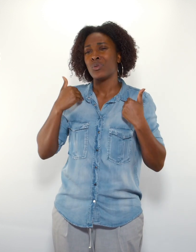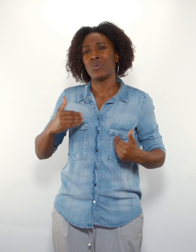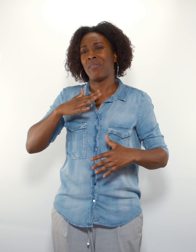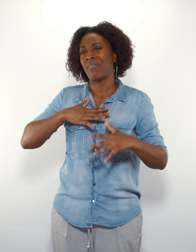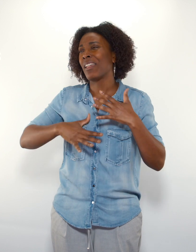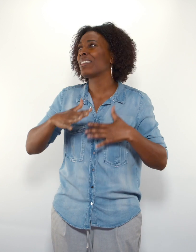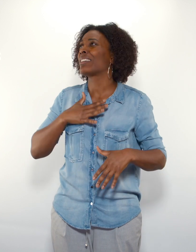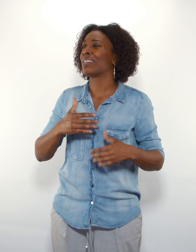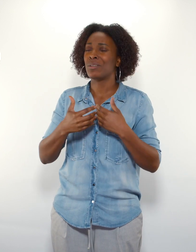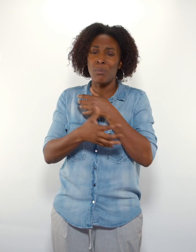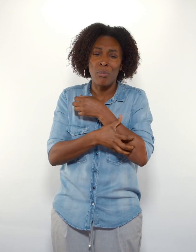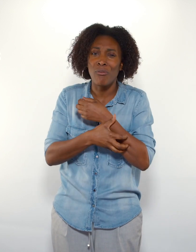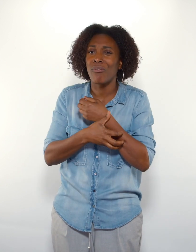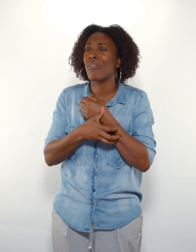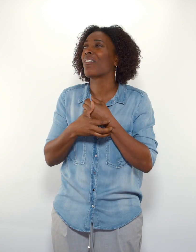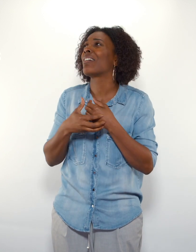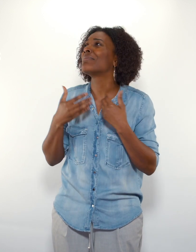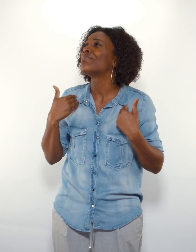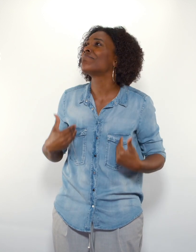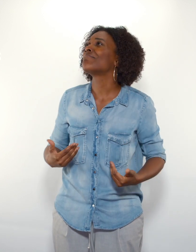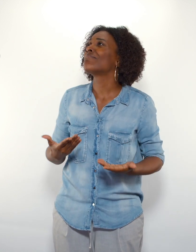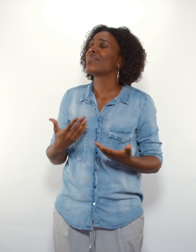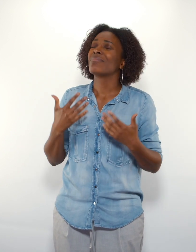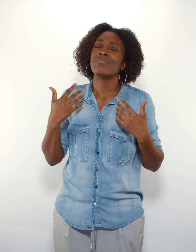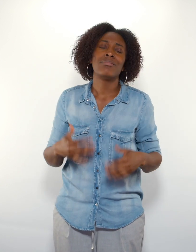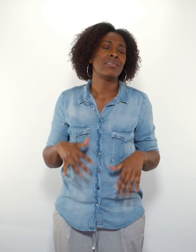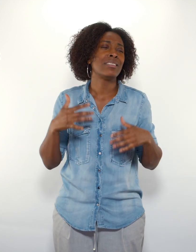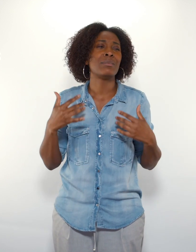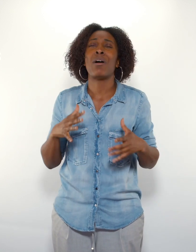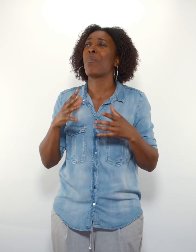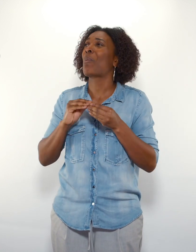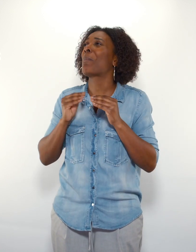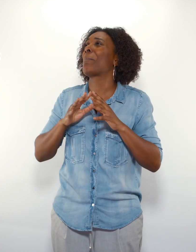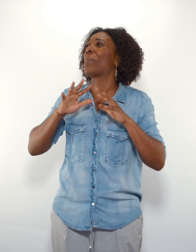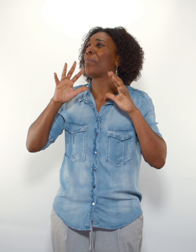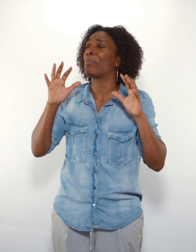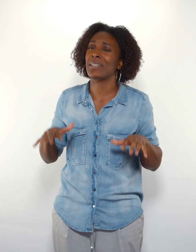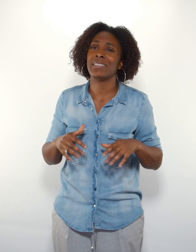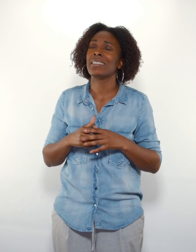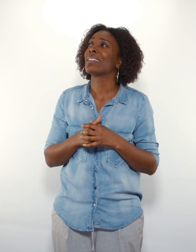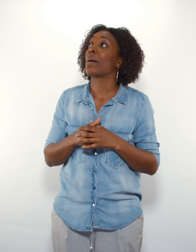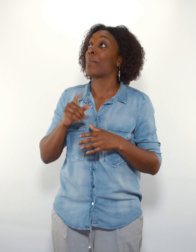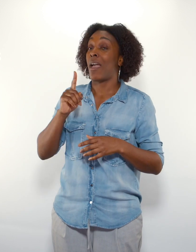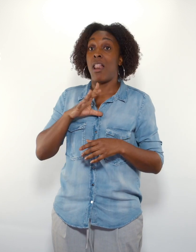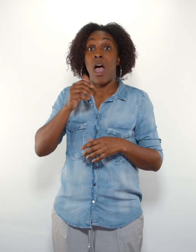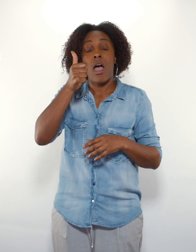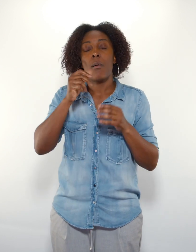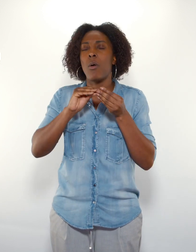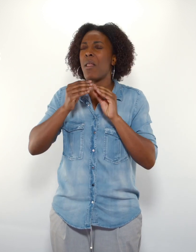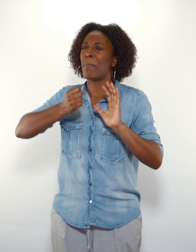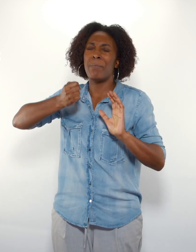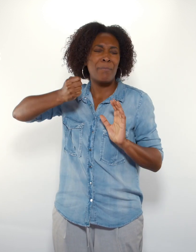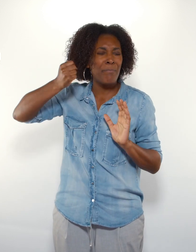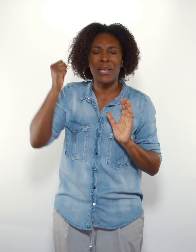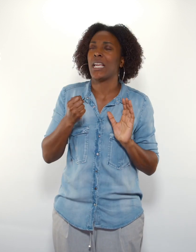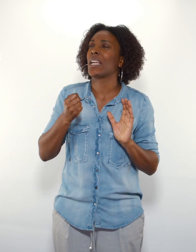fatigué, je suis pauvre. J'ai tellement de problèmes. Mais j'ai un problème qui dépasse tous